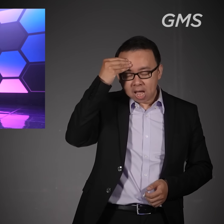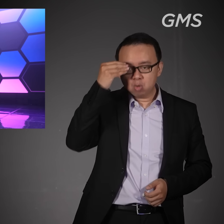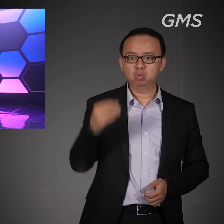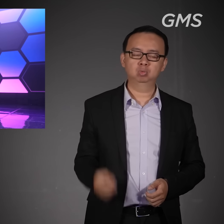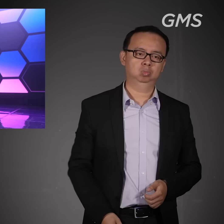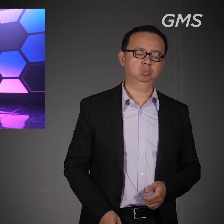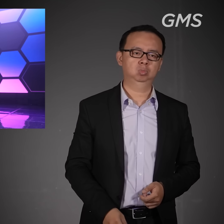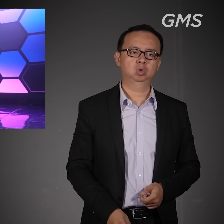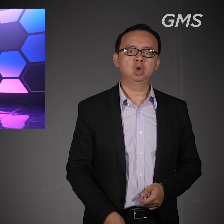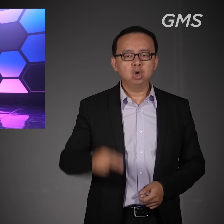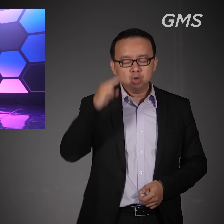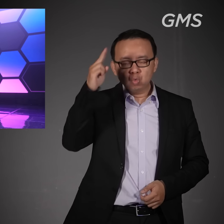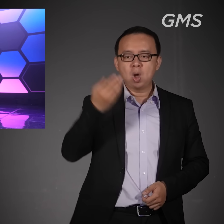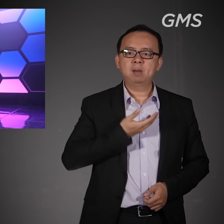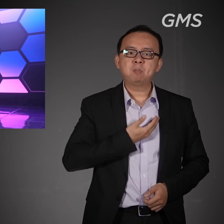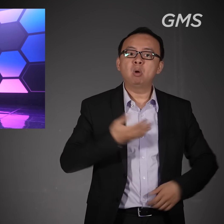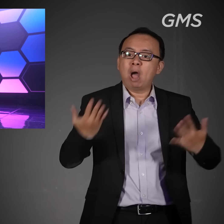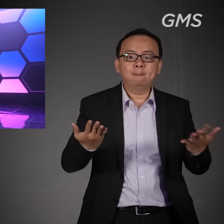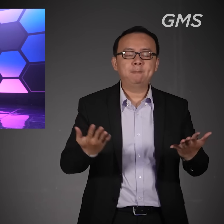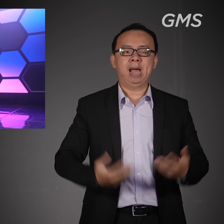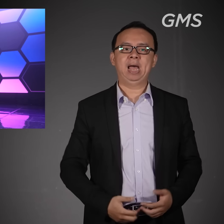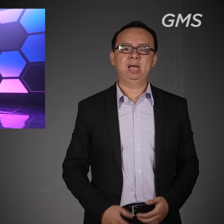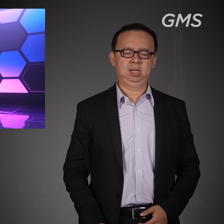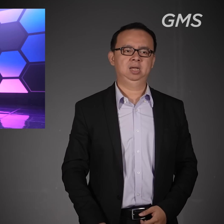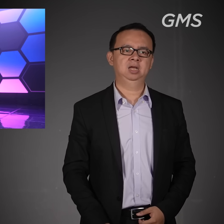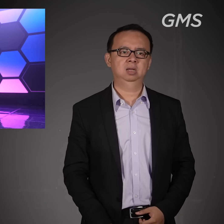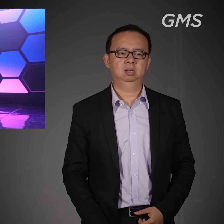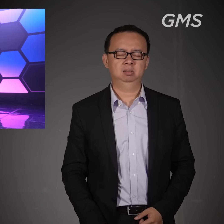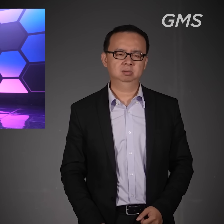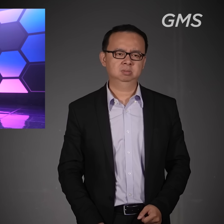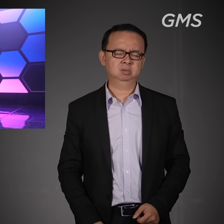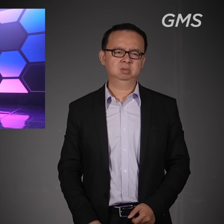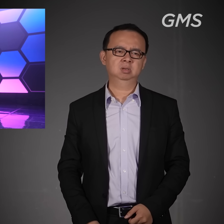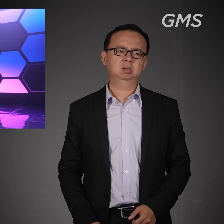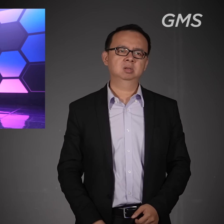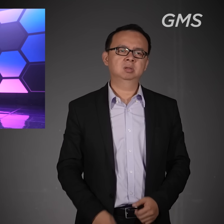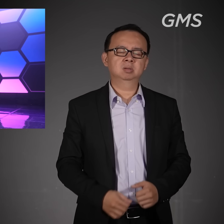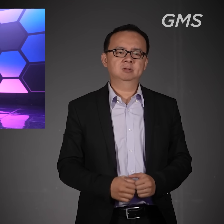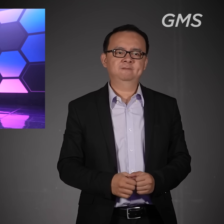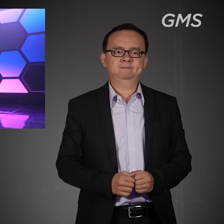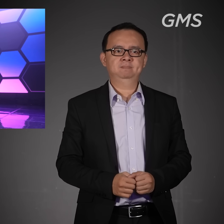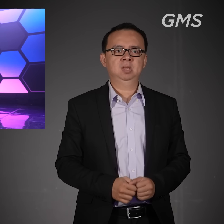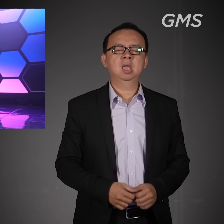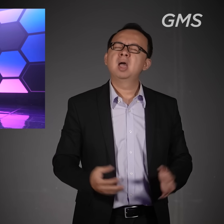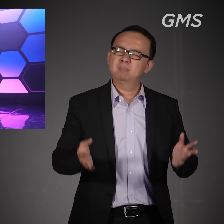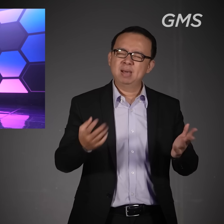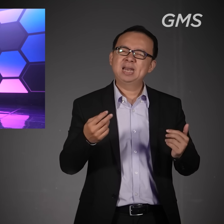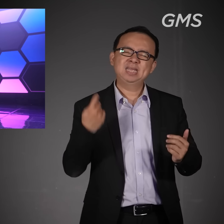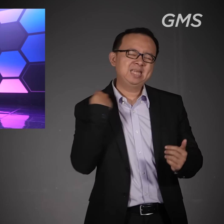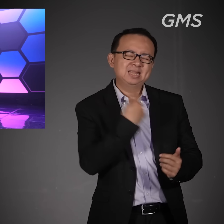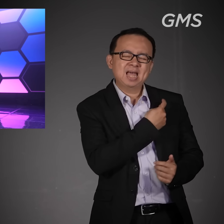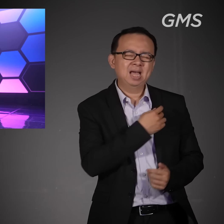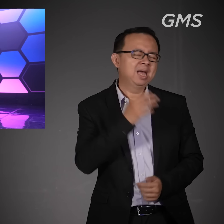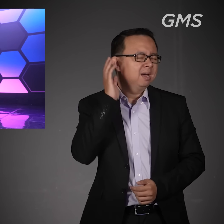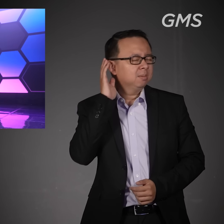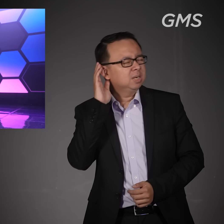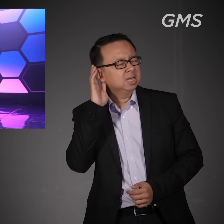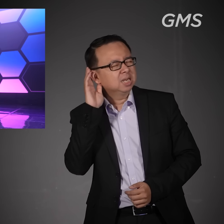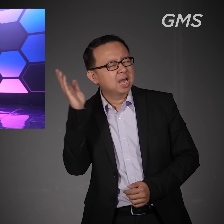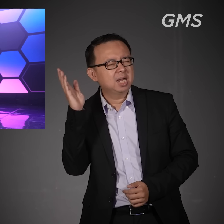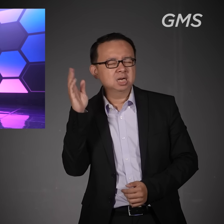Sebelum kita menyimpulkan sesuatu itu, timbang-timbang di hati. Mari kita belajar dengar-dengaran dengan suara